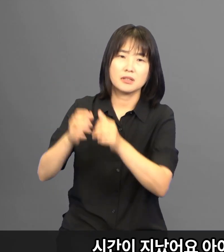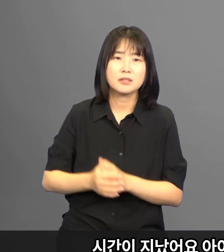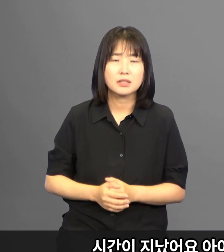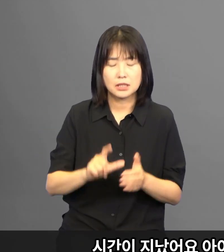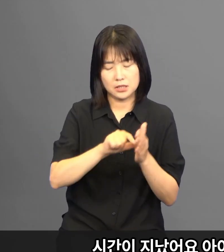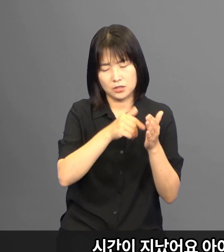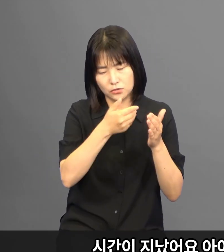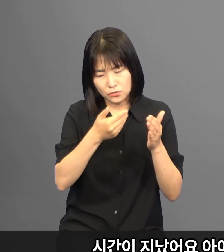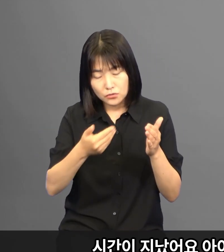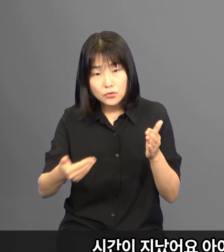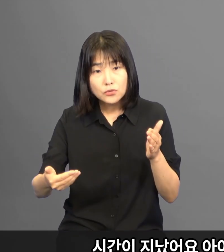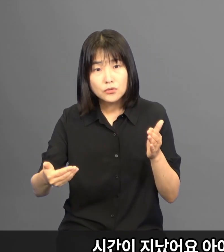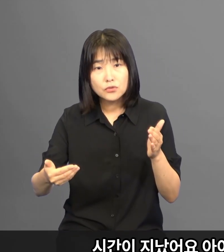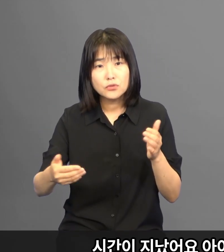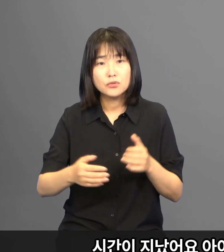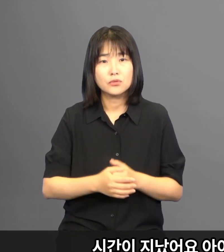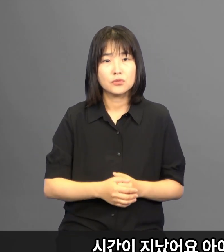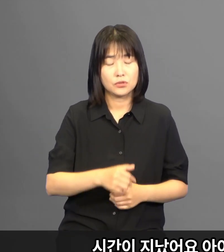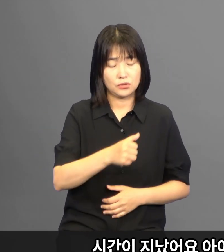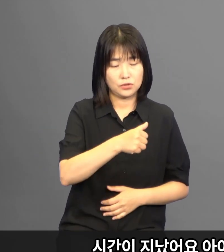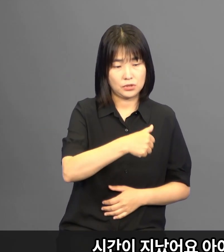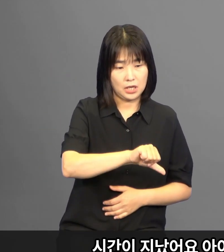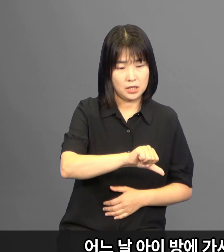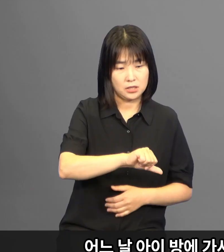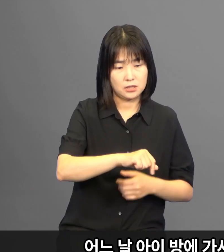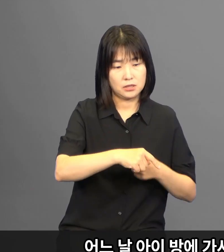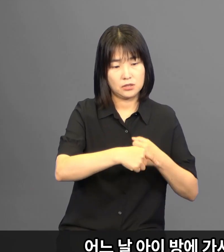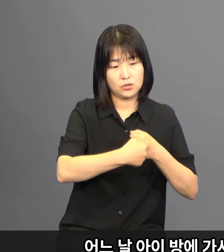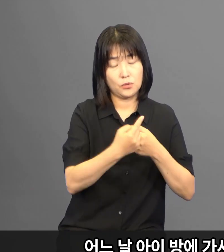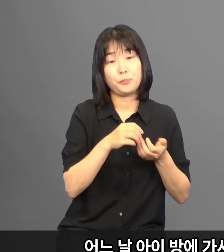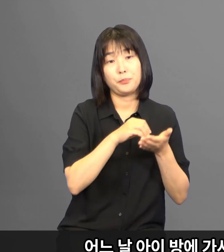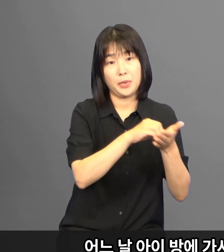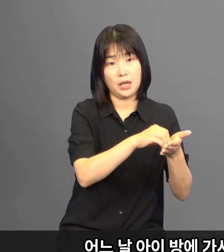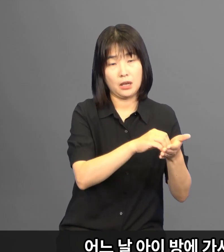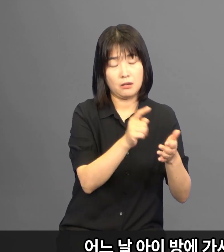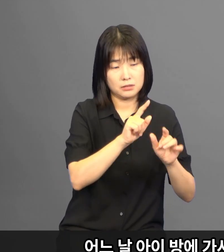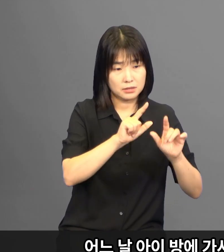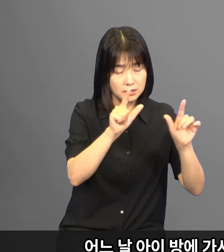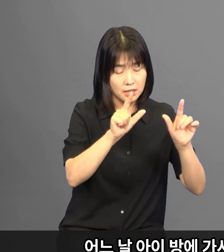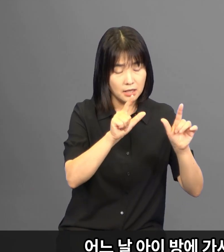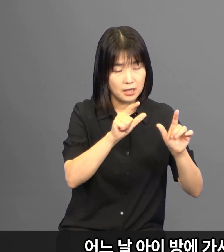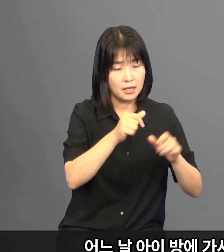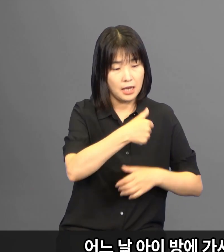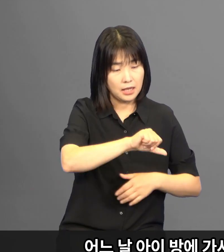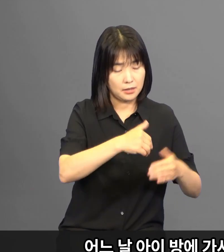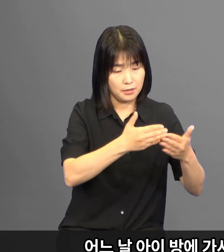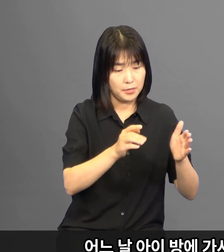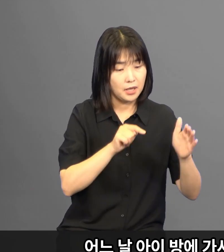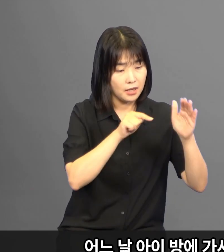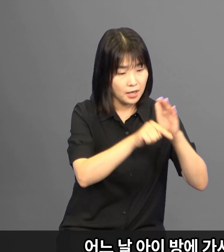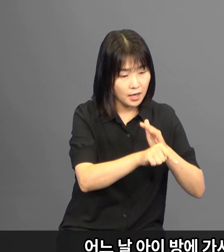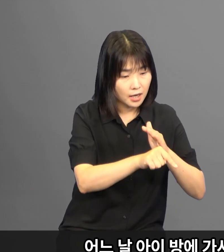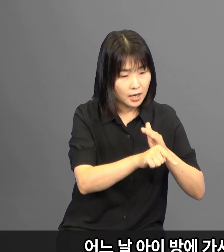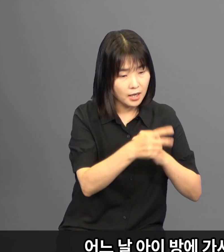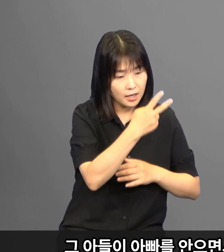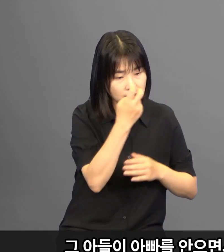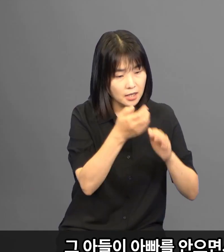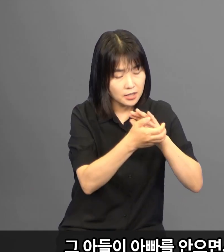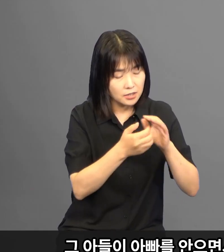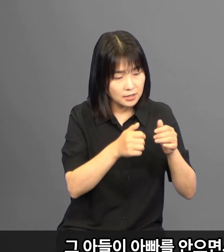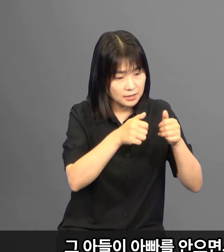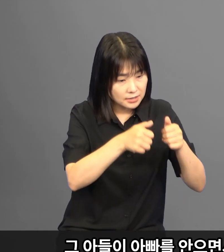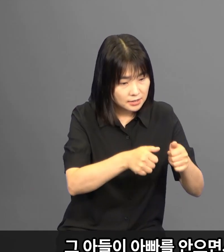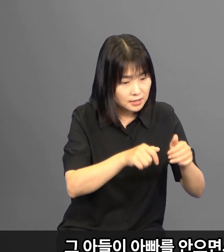시간이 지났어요. 아이가 초등학교에 들어갑니다. 어느 날 아이 방에 가서 굿나잇 인사를 하러 갔는데